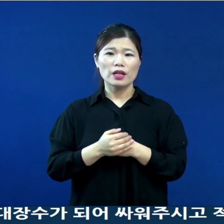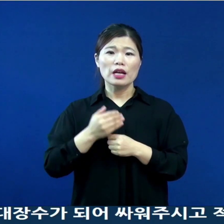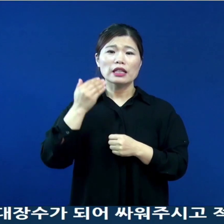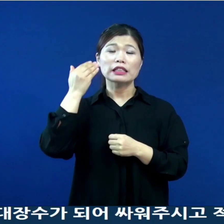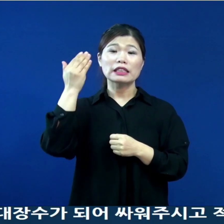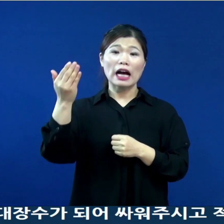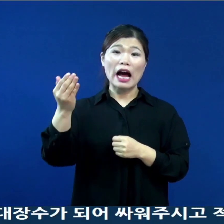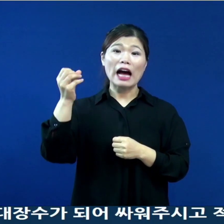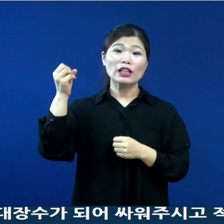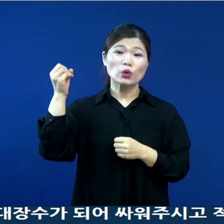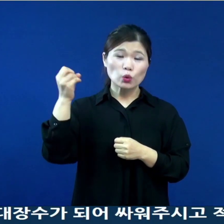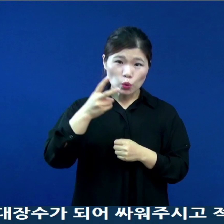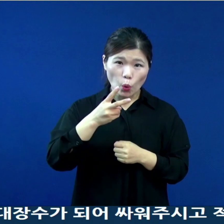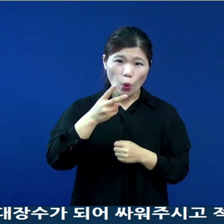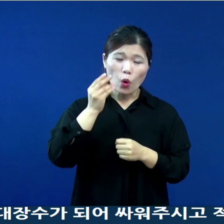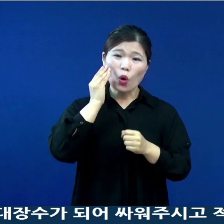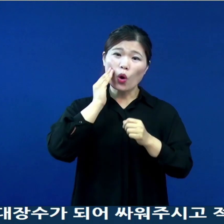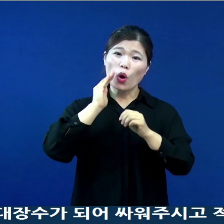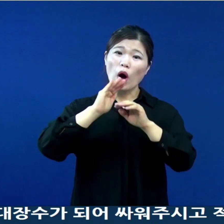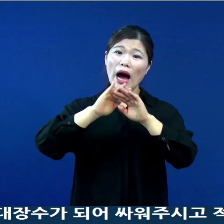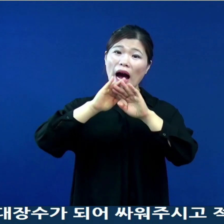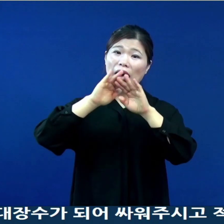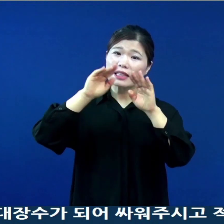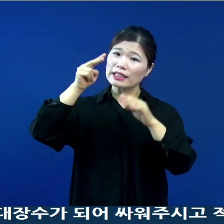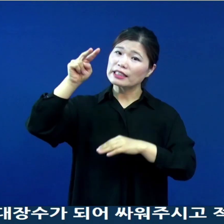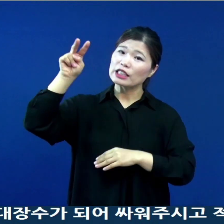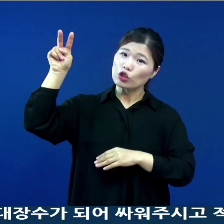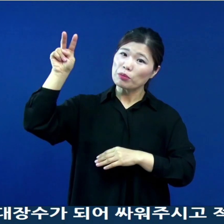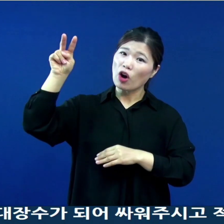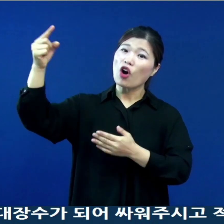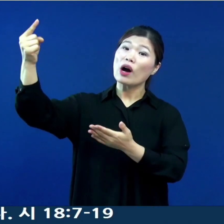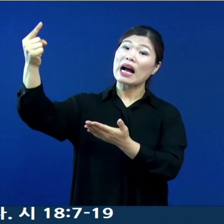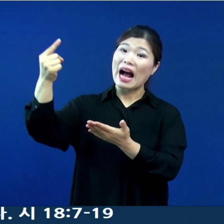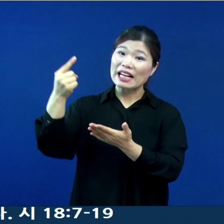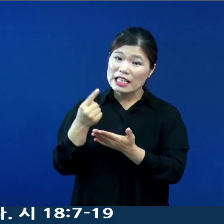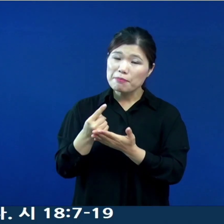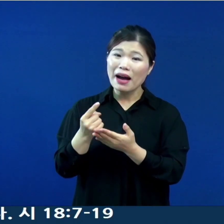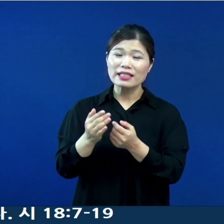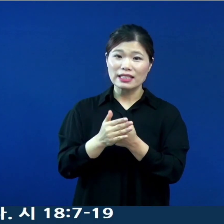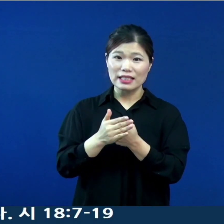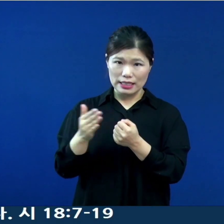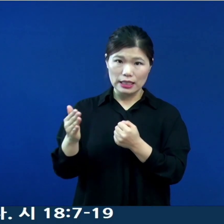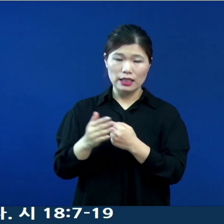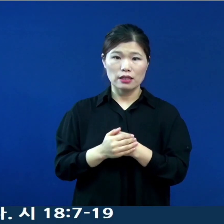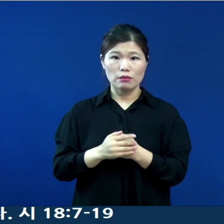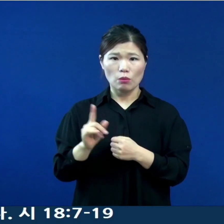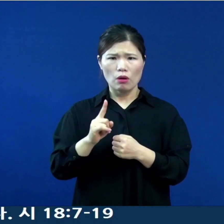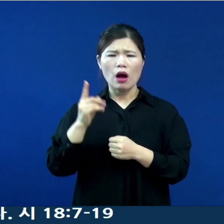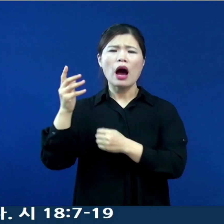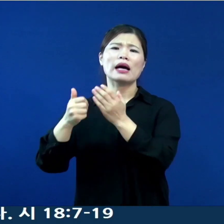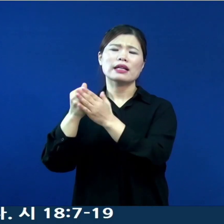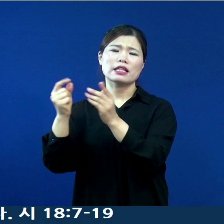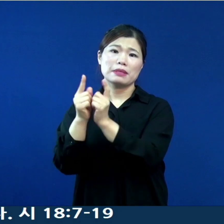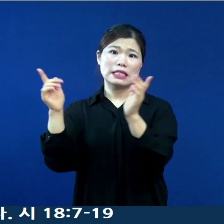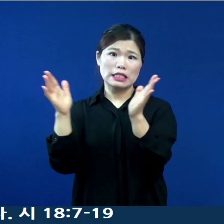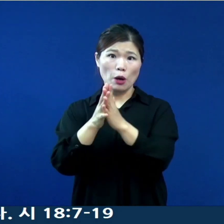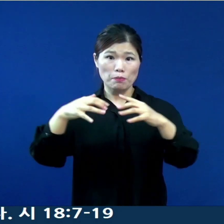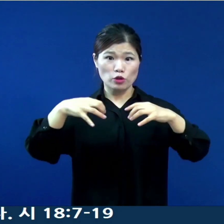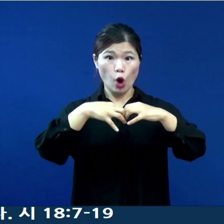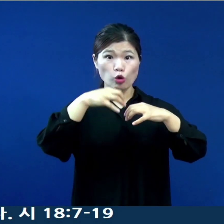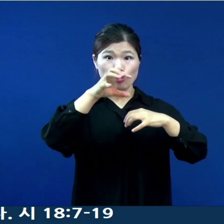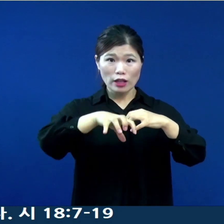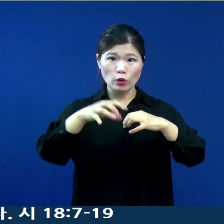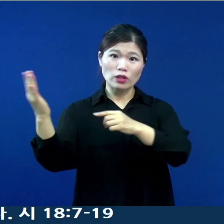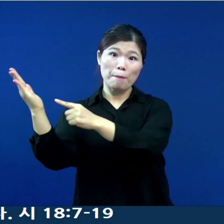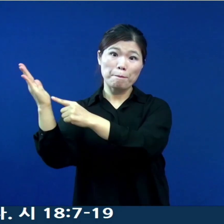들이우며 강림하시니, 강림하신다는 게 나타나셨다는 거예요. 하나님이 직접 전투 현장에 나타나셨다는 겁니다. 그럼 이 전투는 어떻게 된